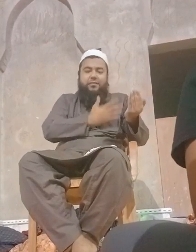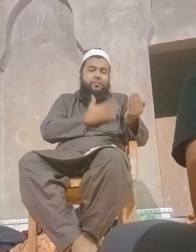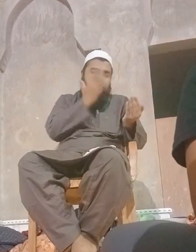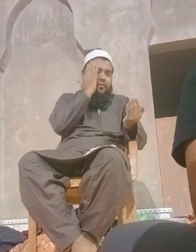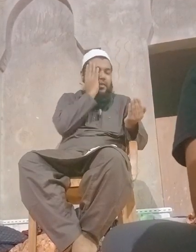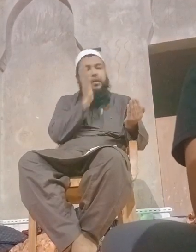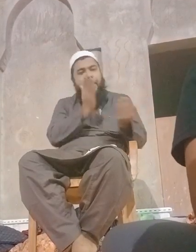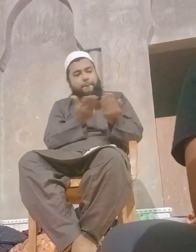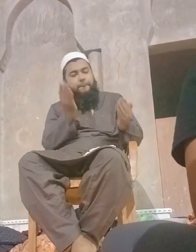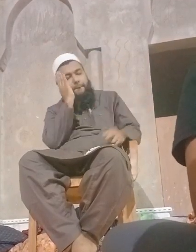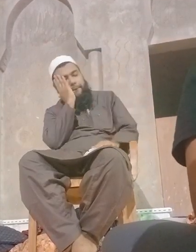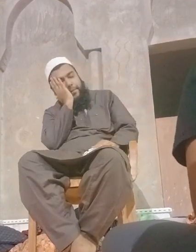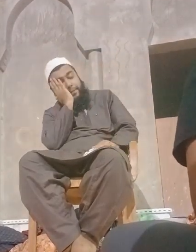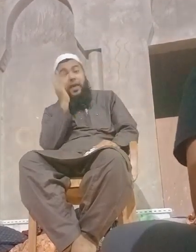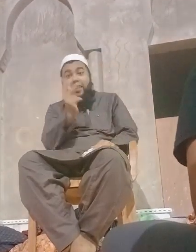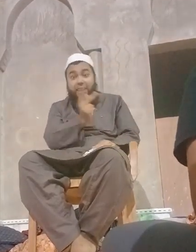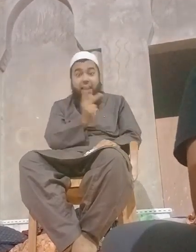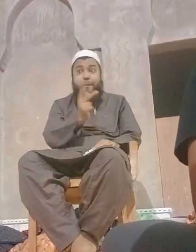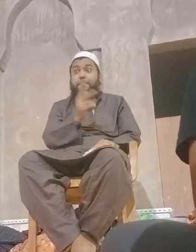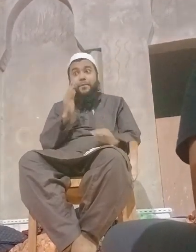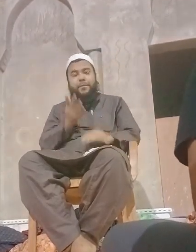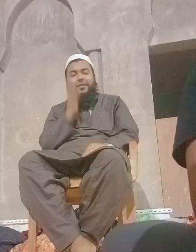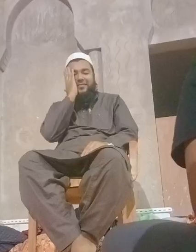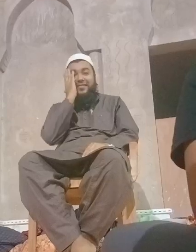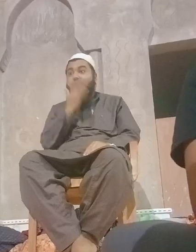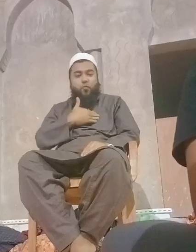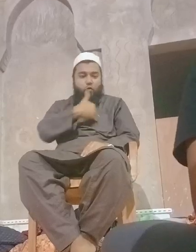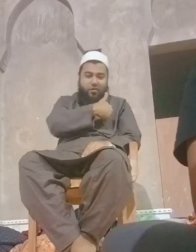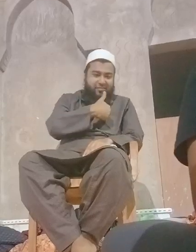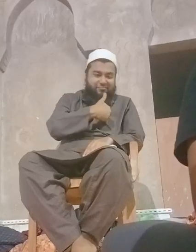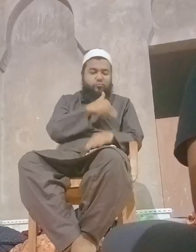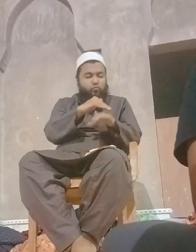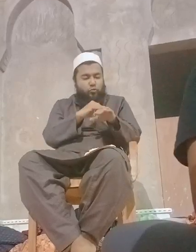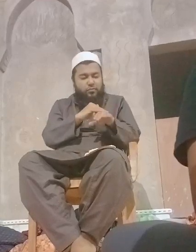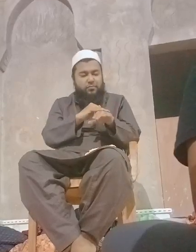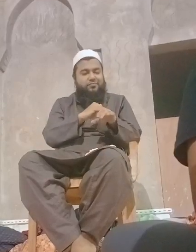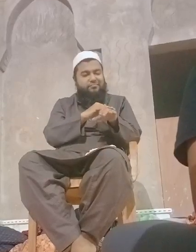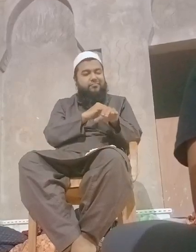জান যার কবজ হবে সে বুঝতে পারবে না, অথচ তার জান কবজ হয়ে যাবে।